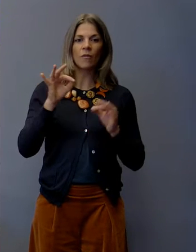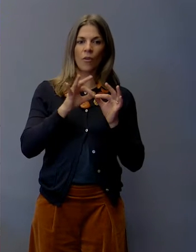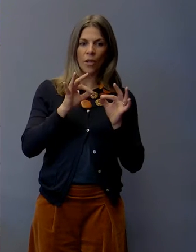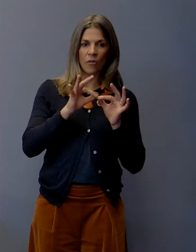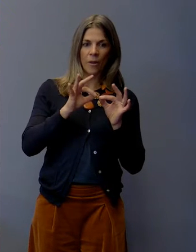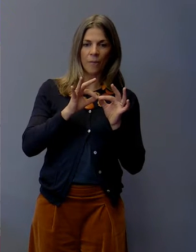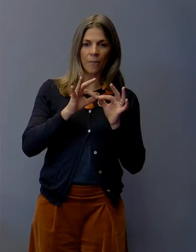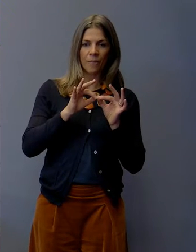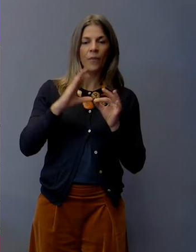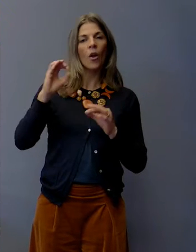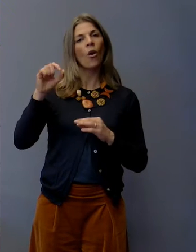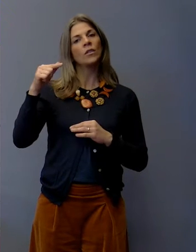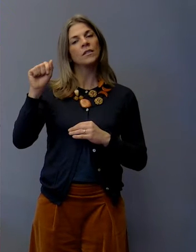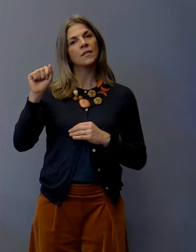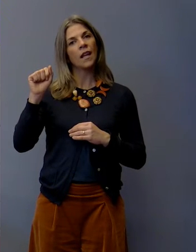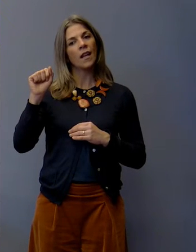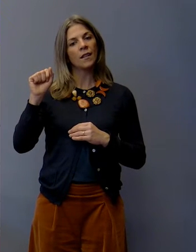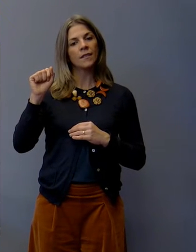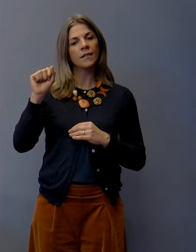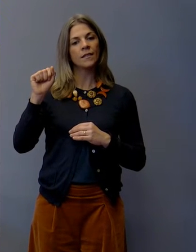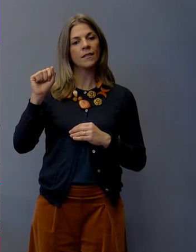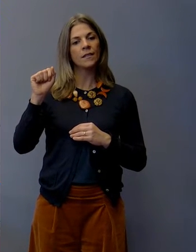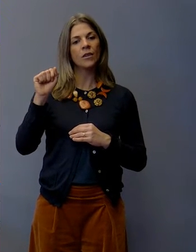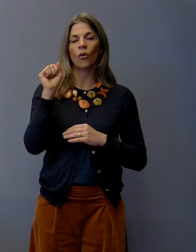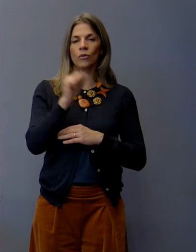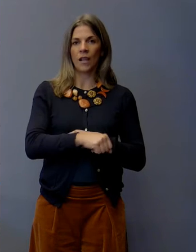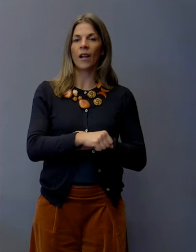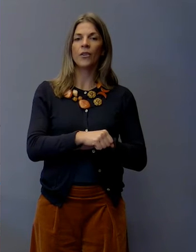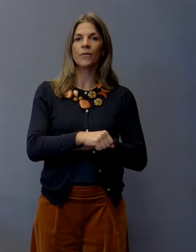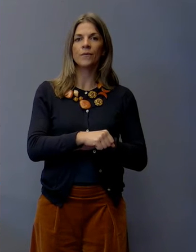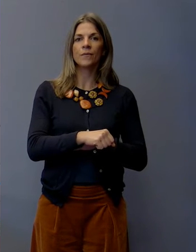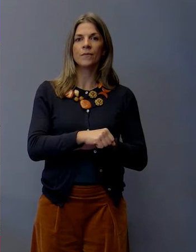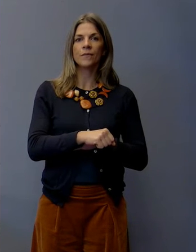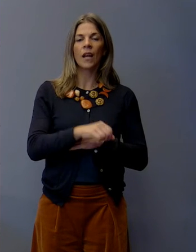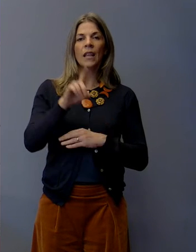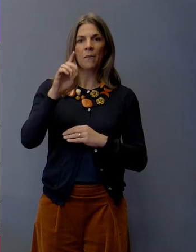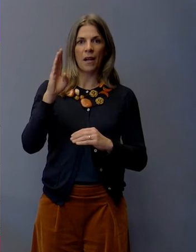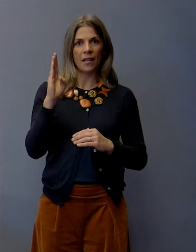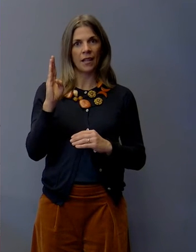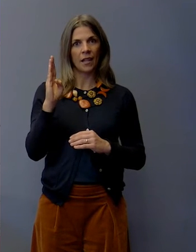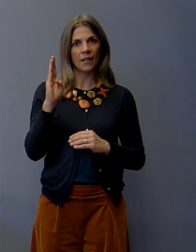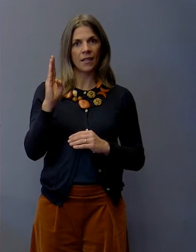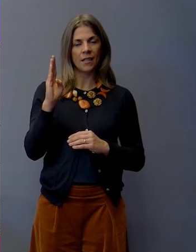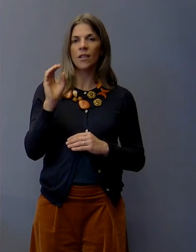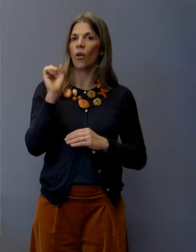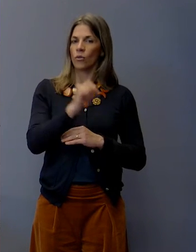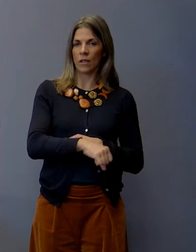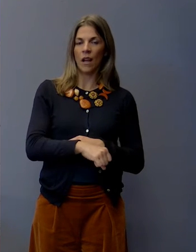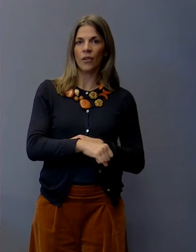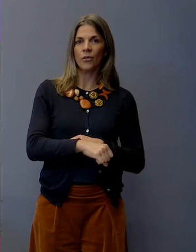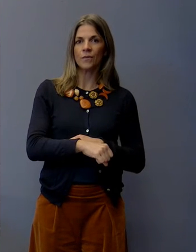consigliere costa contrario consigliere de benedictis contrario